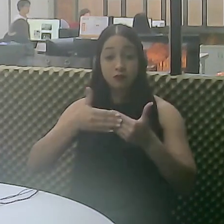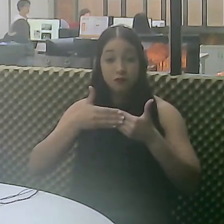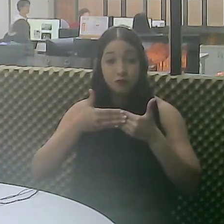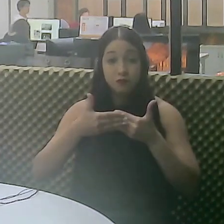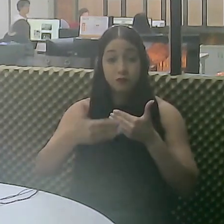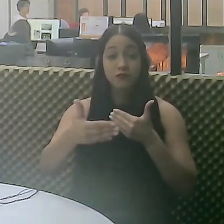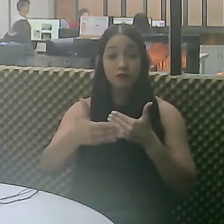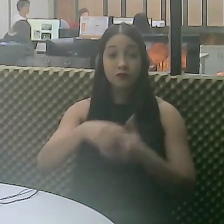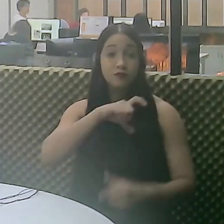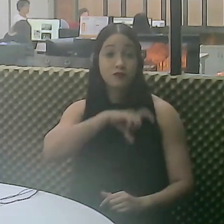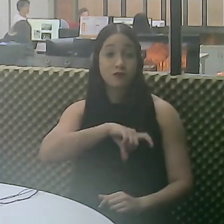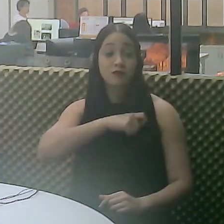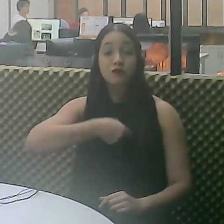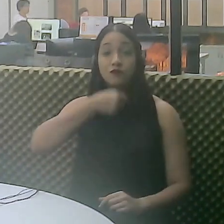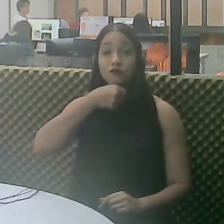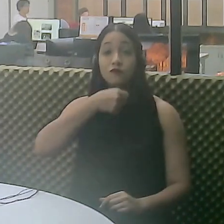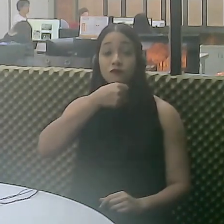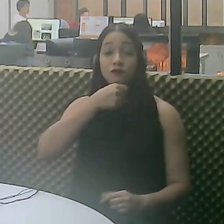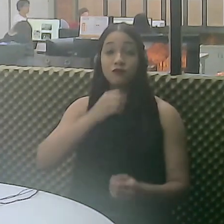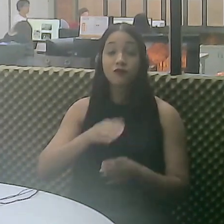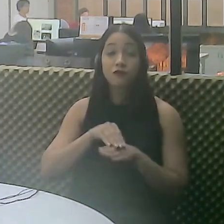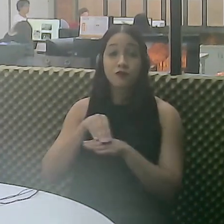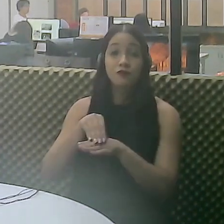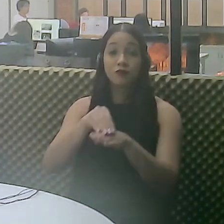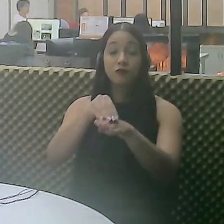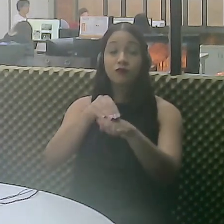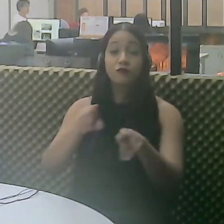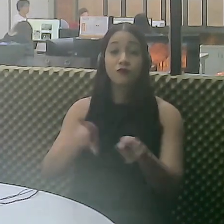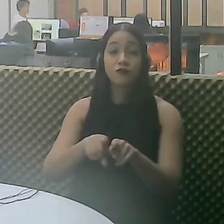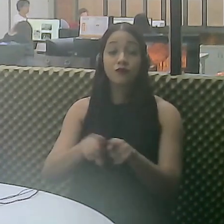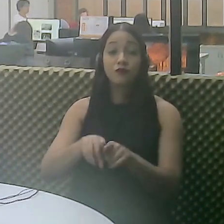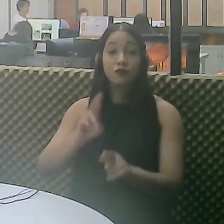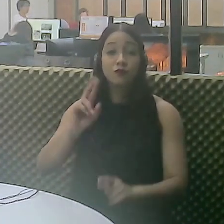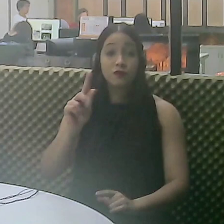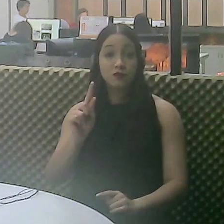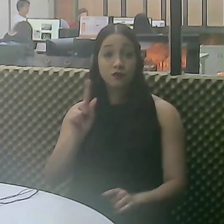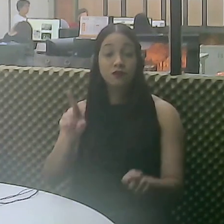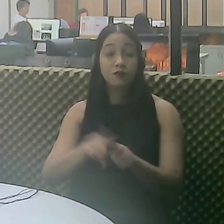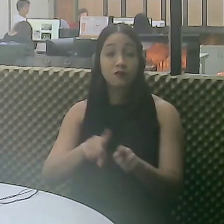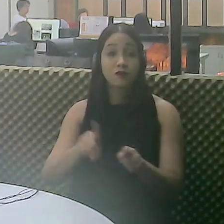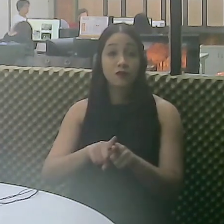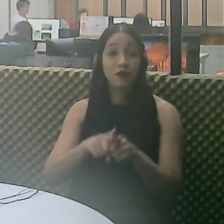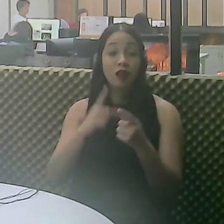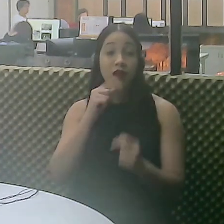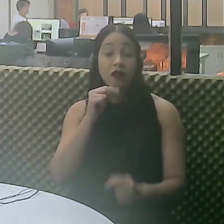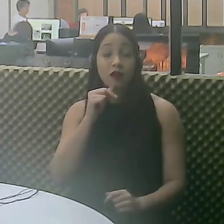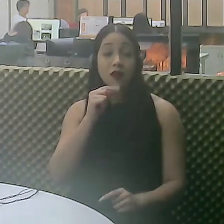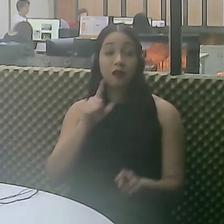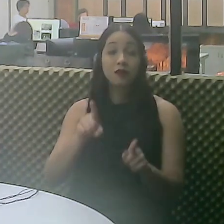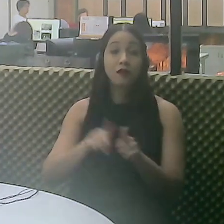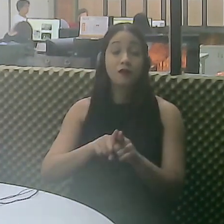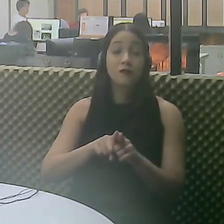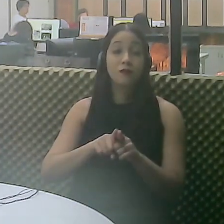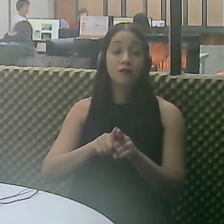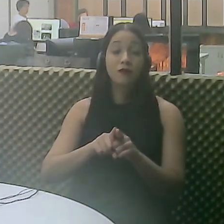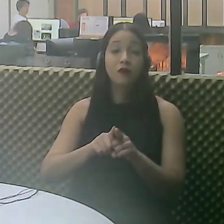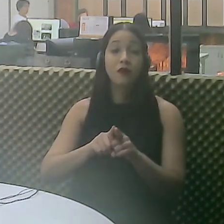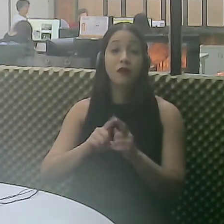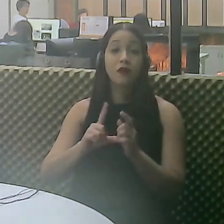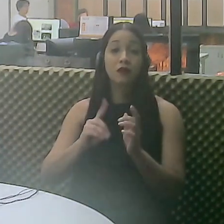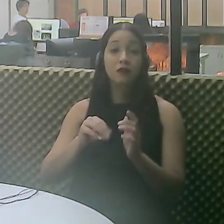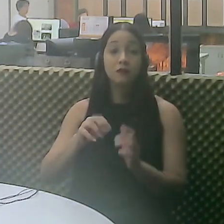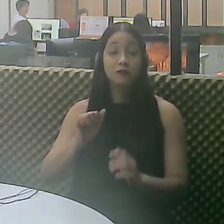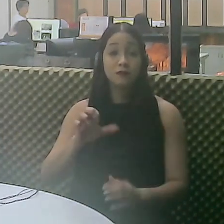continuada, carteirinha do idoso interestadual, isenções para RG e da tarifa de água e esgoto do DEMAI, entre